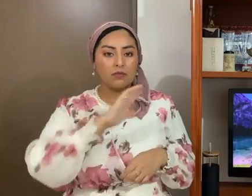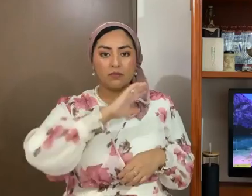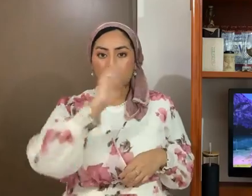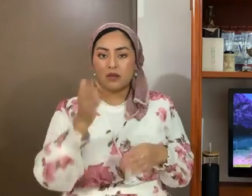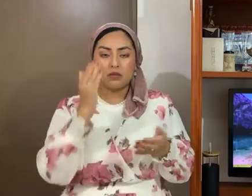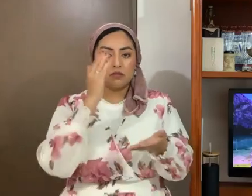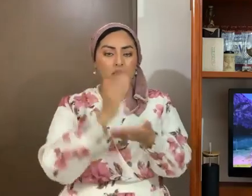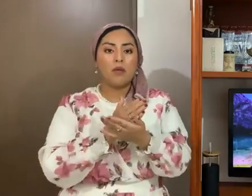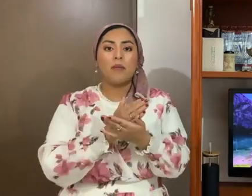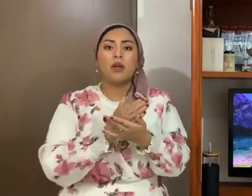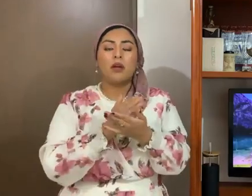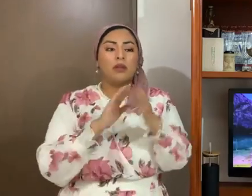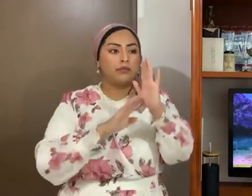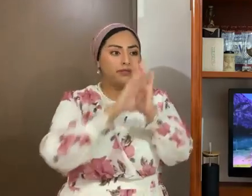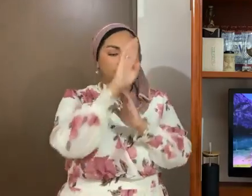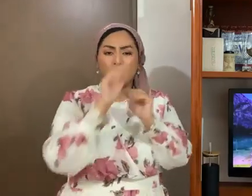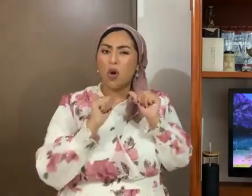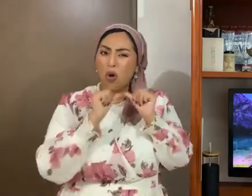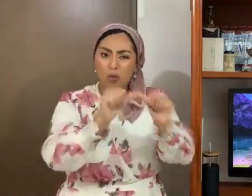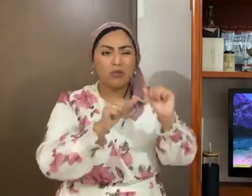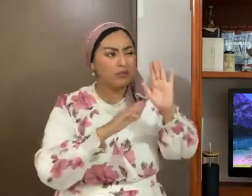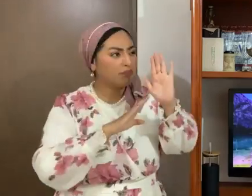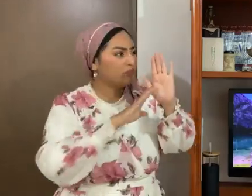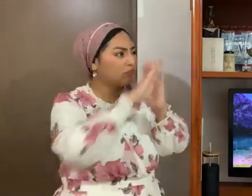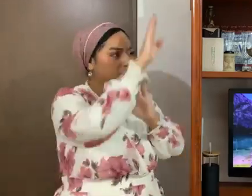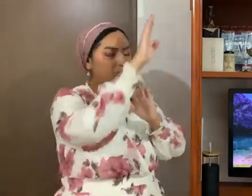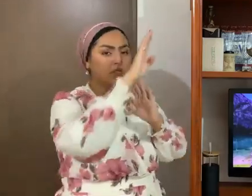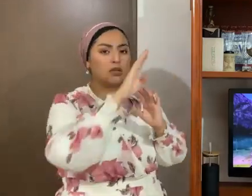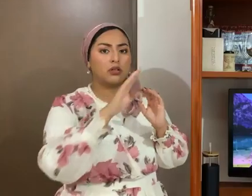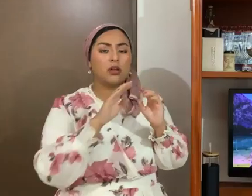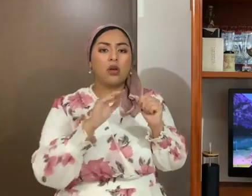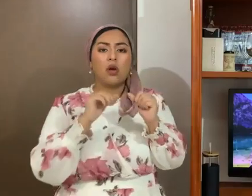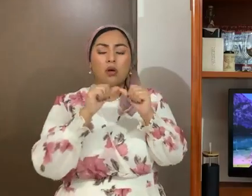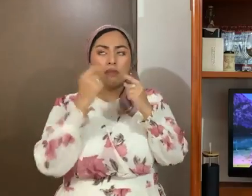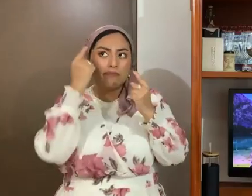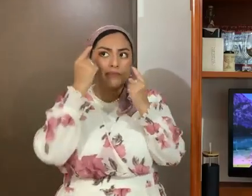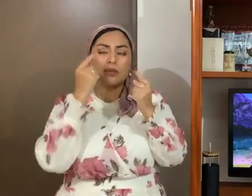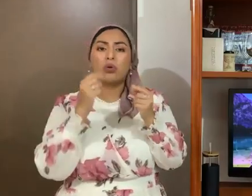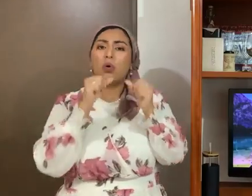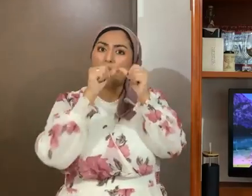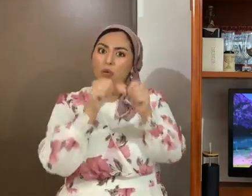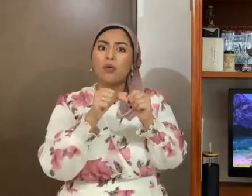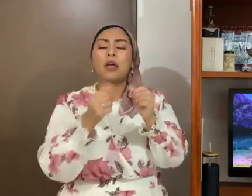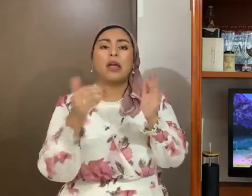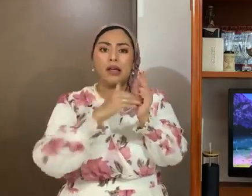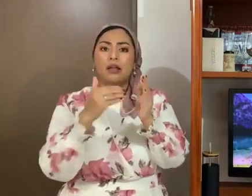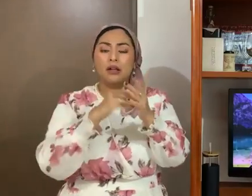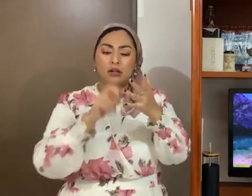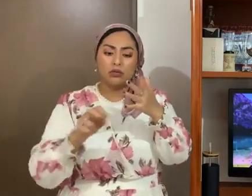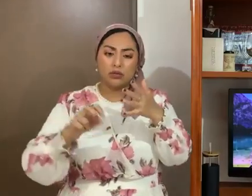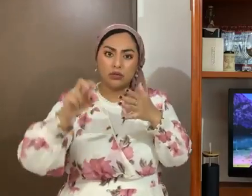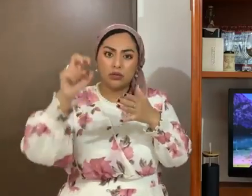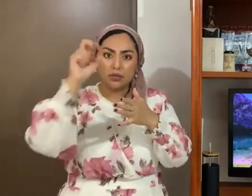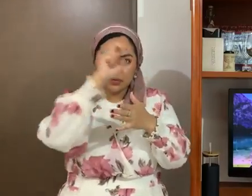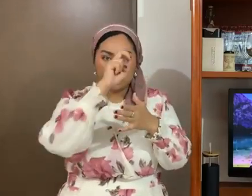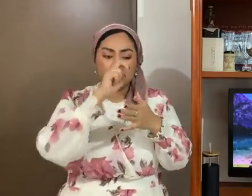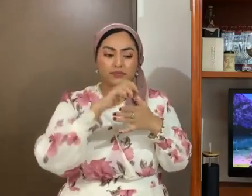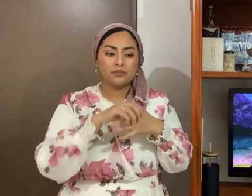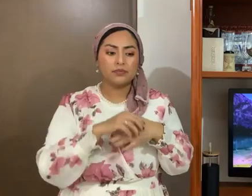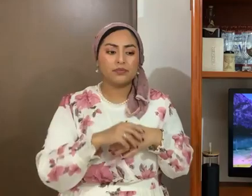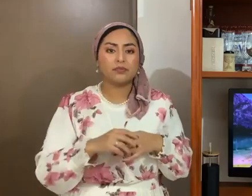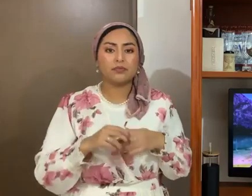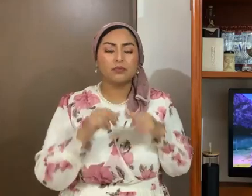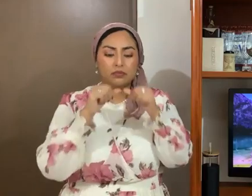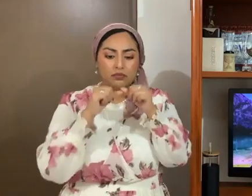dejemos de cambiar, que nunca dejemos de perfeccionarnos, que seamos reflexivos, que seamos autocríticos en el hecho